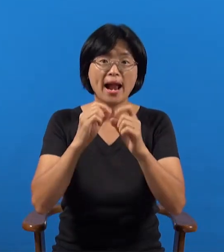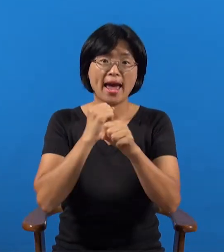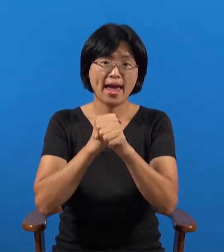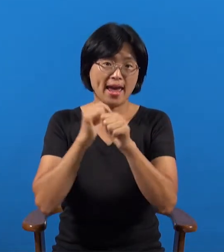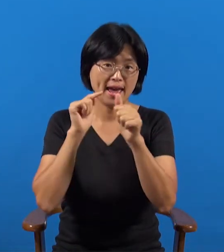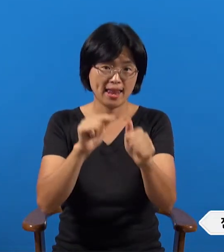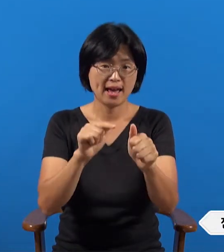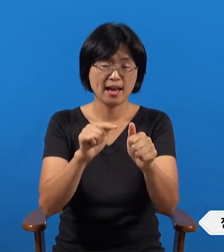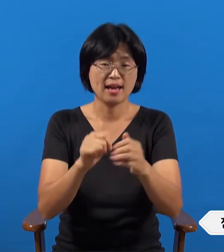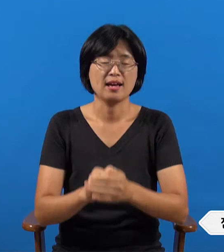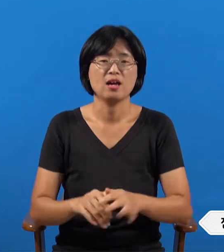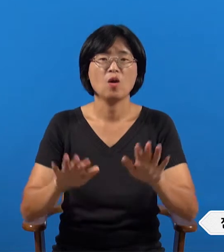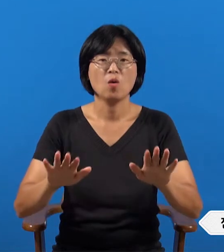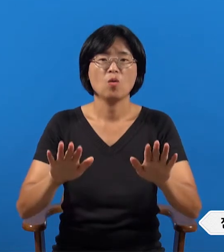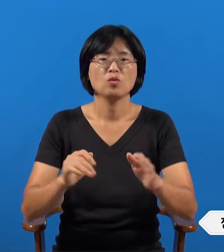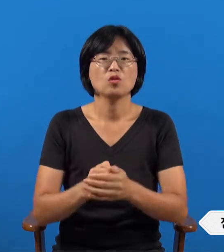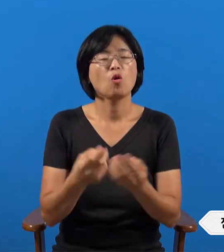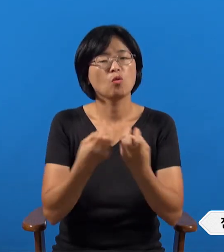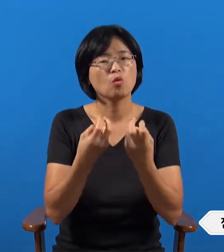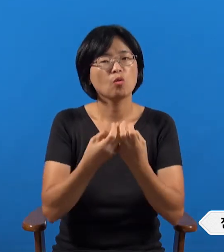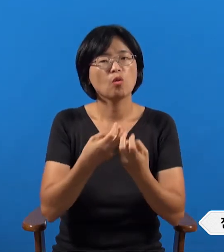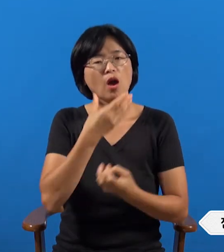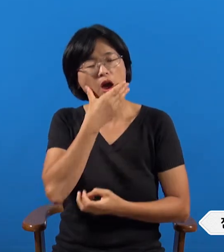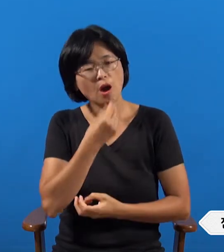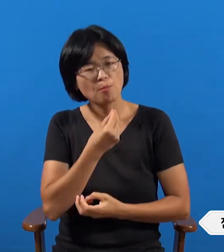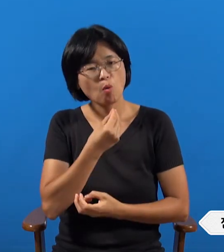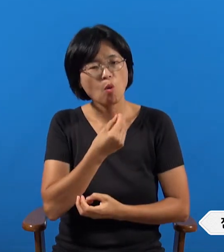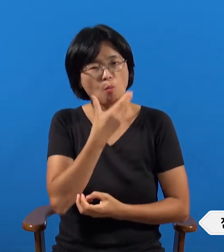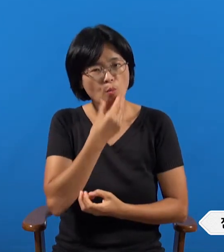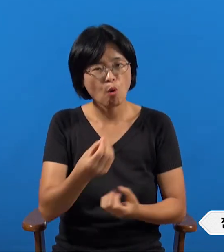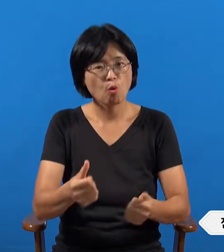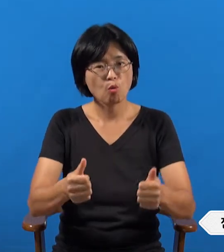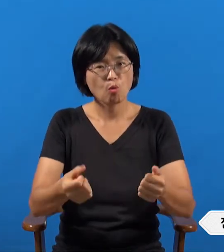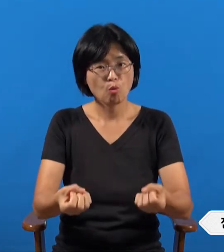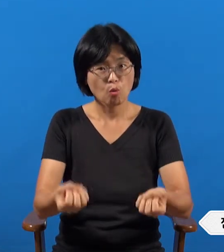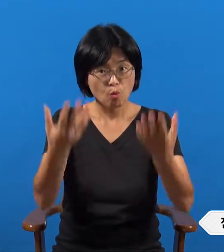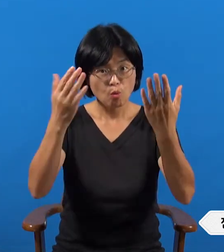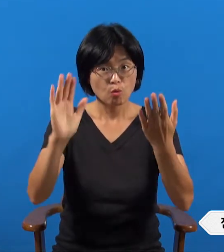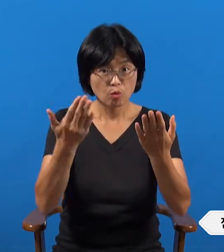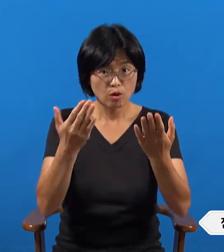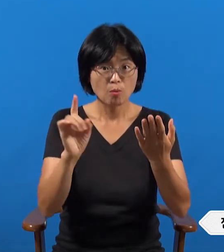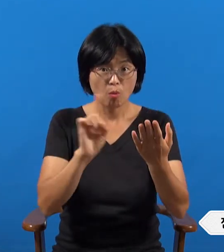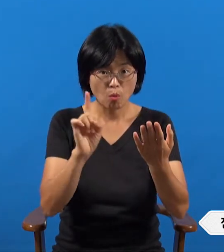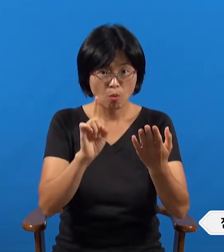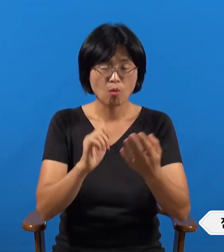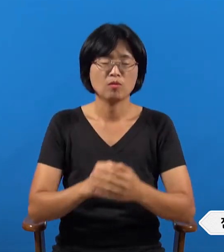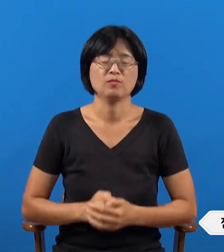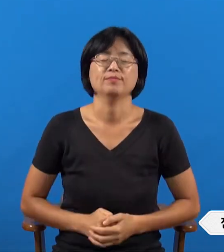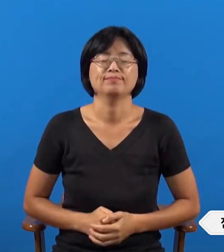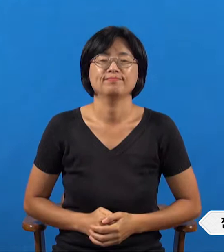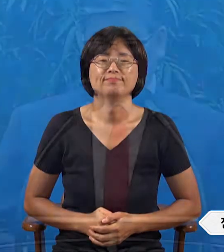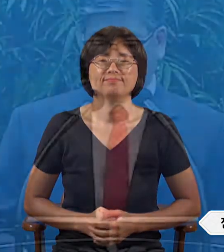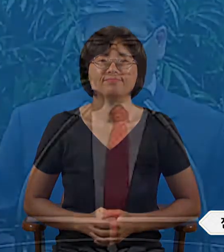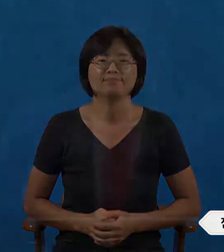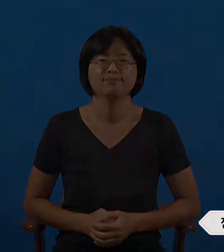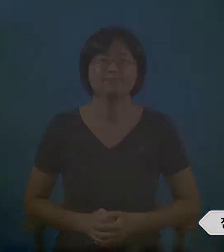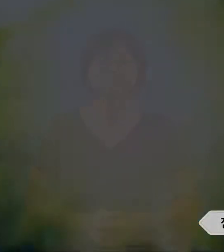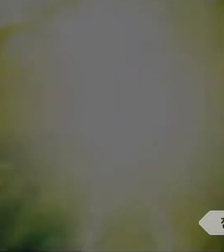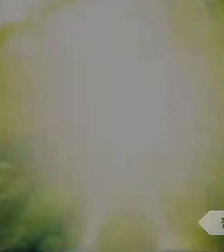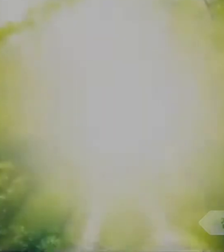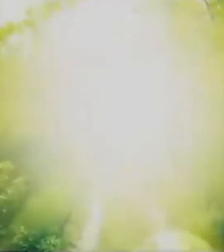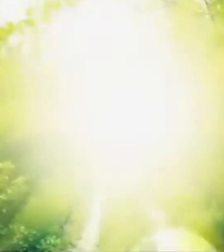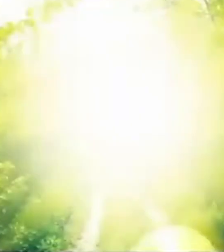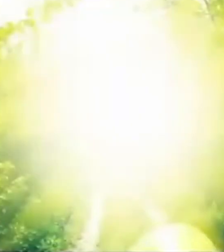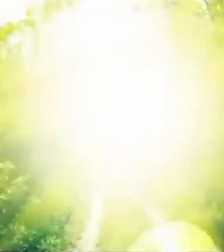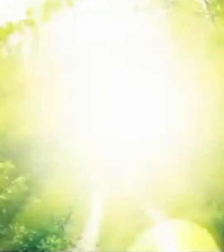어떻게 행복이 축복이 되는가 말씀하십니다. 먼저 우리의 이야기부터 시작합니다.